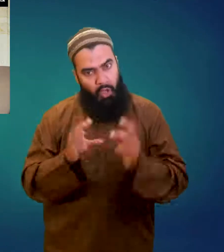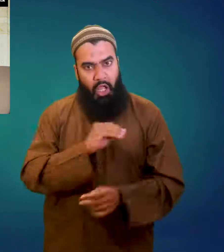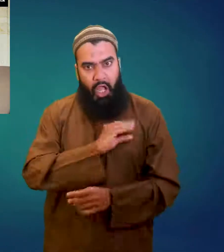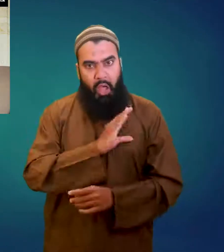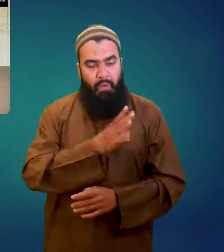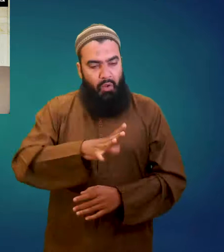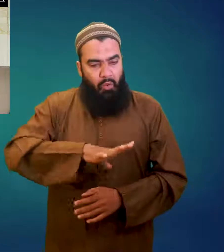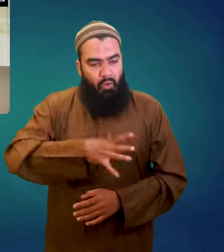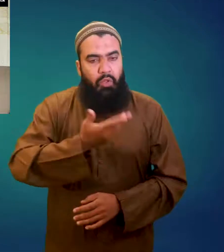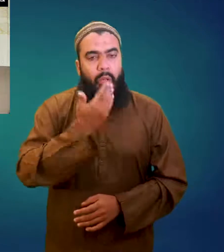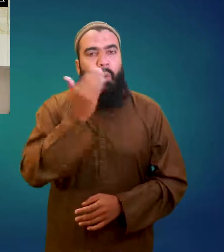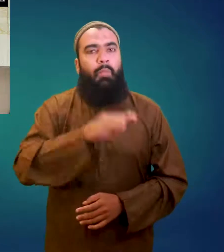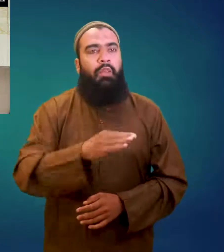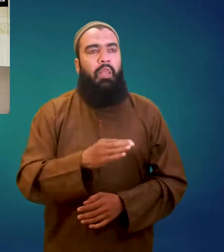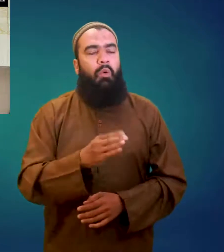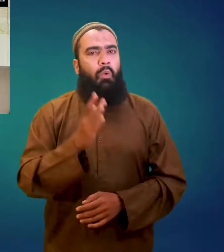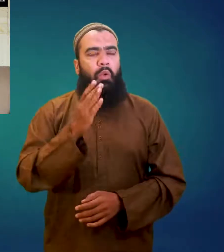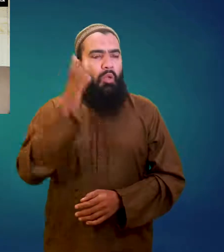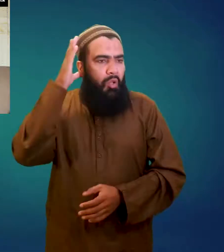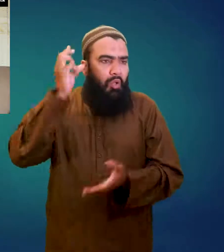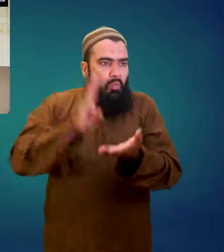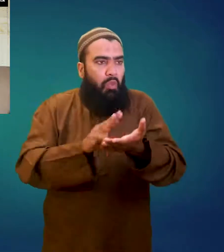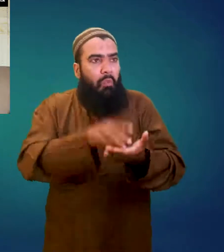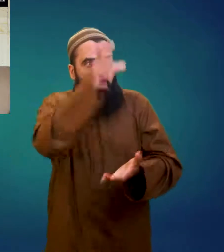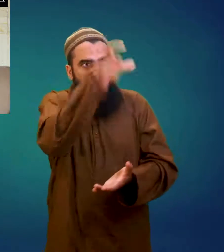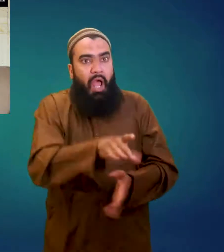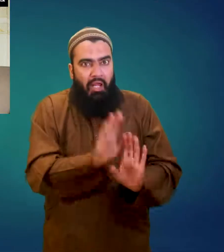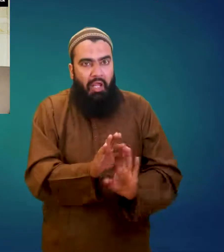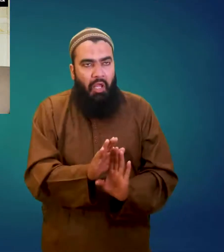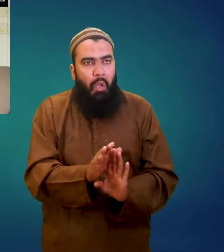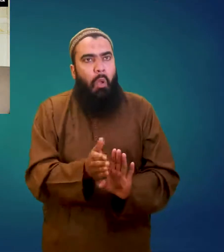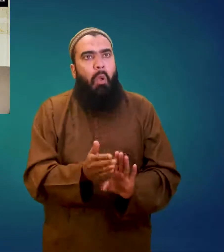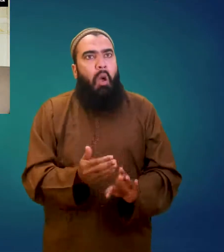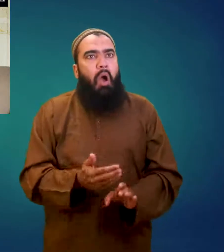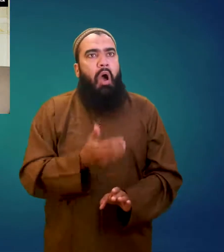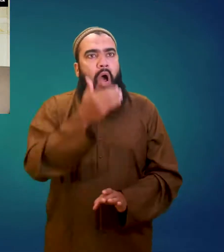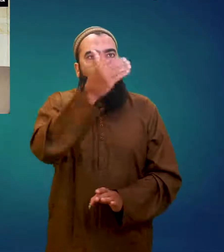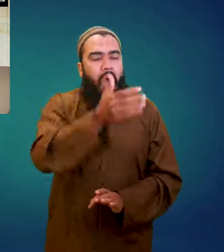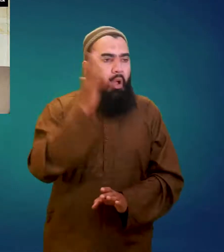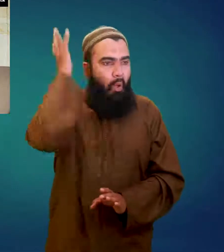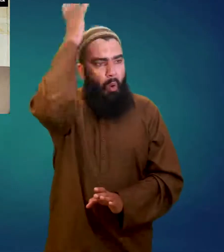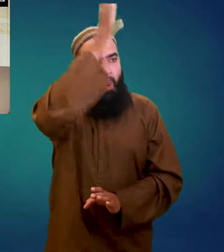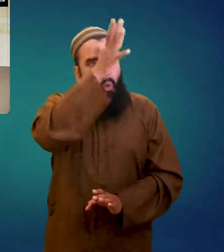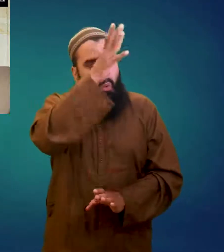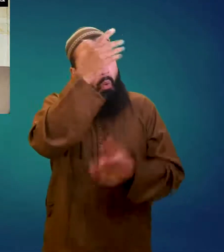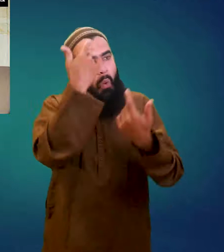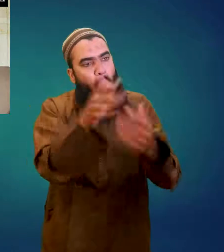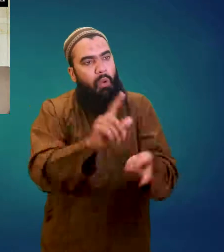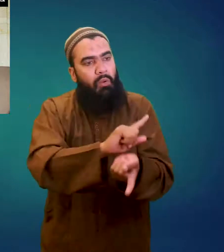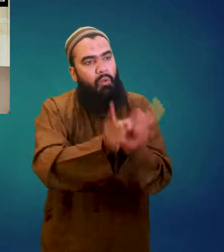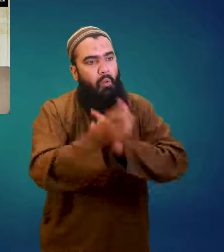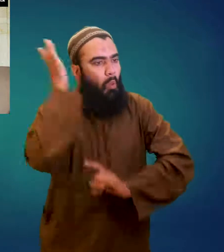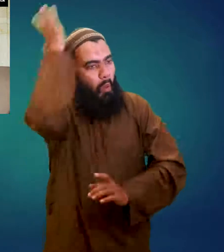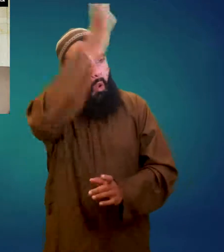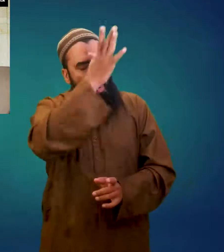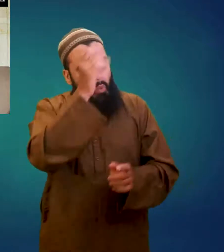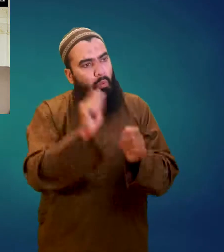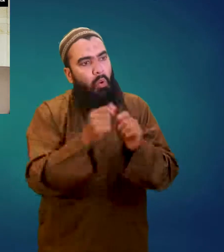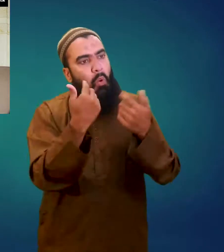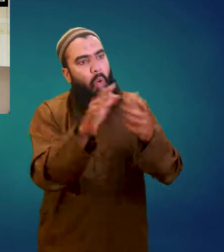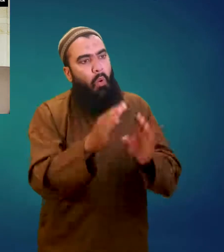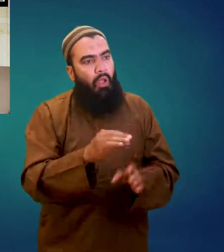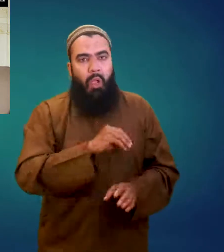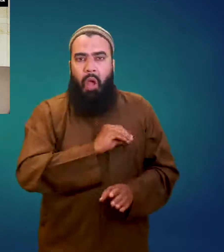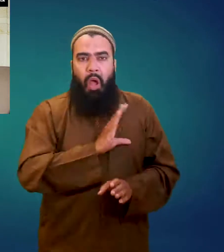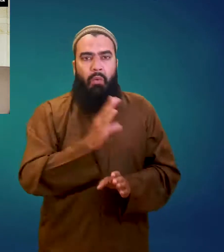بھی ہوتا ہے کہ اعمال زمانہ کفر میں جو اعمال کیے جاتے ہیں ان کی کوئی حیثیت